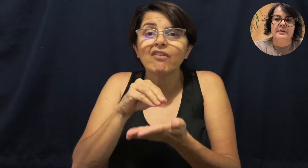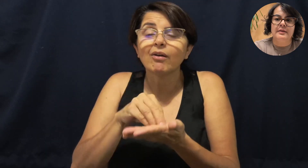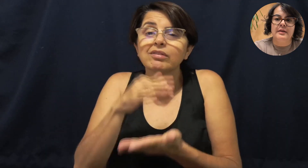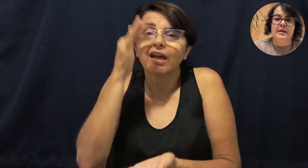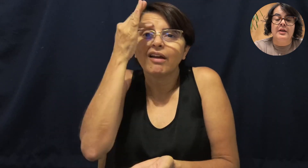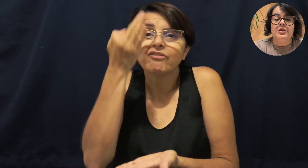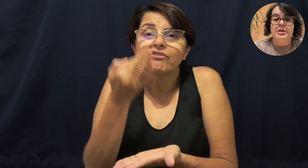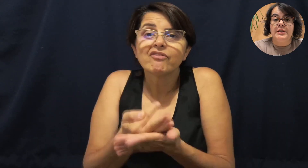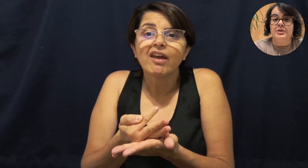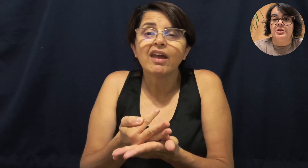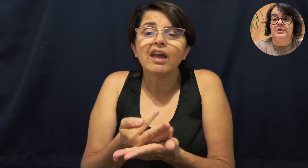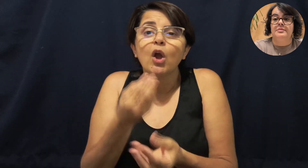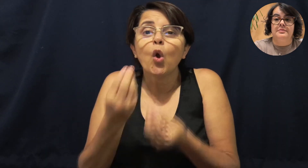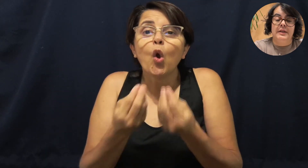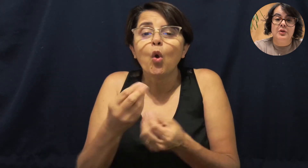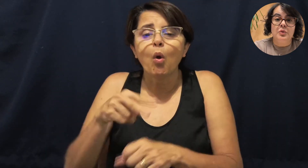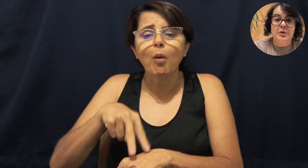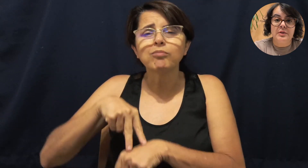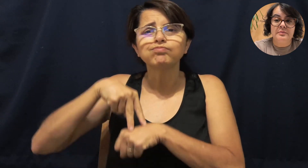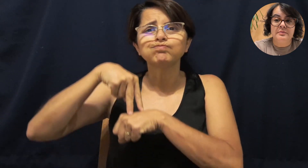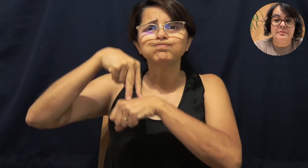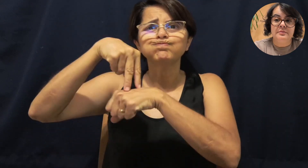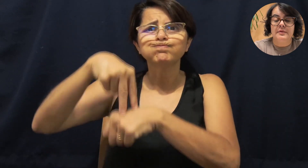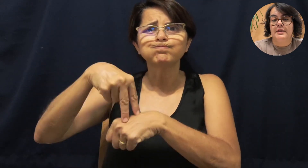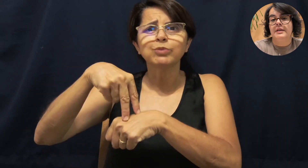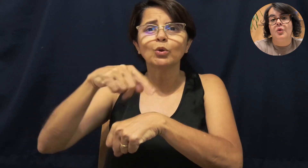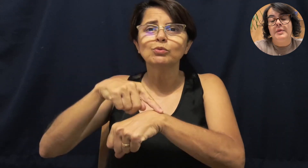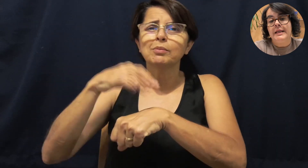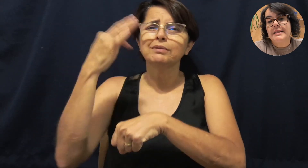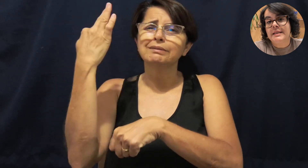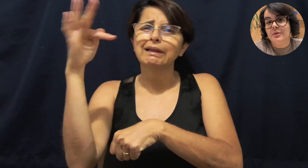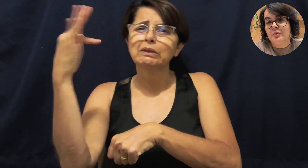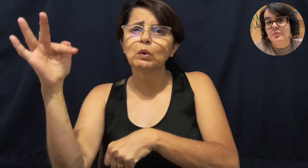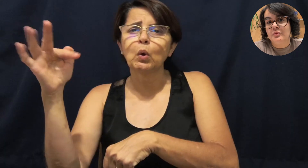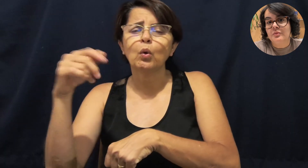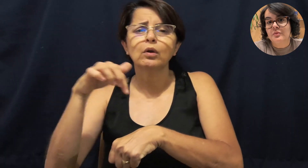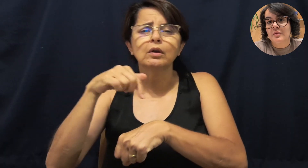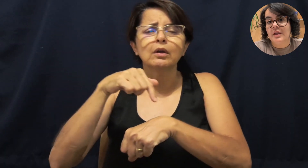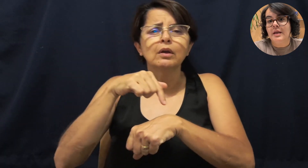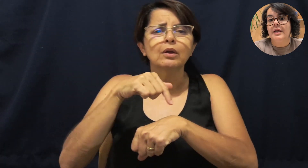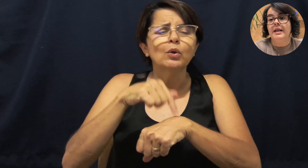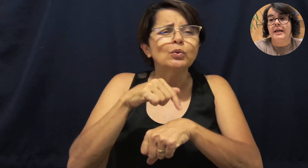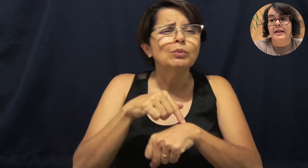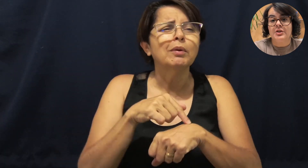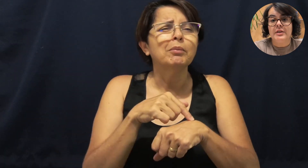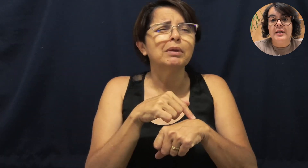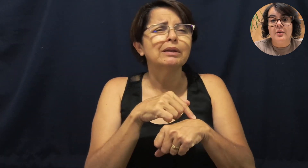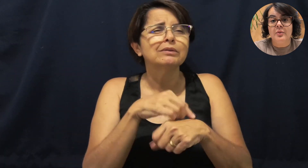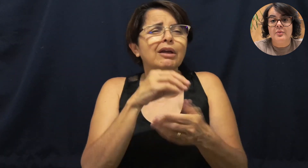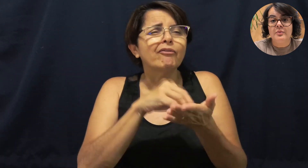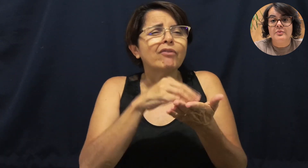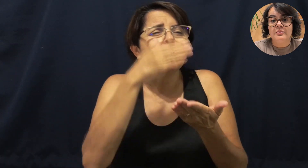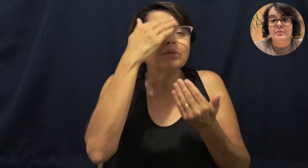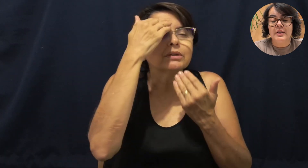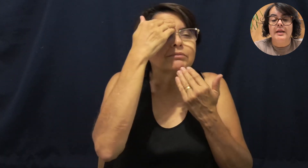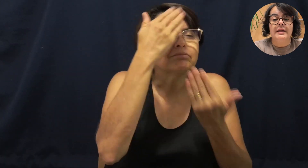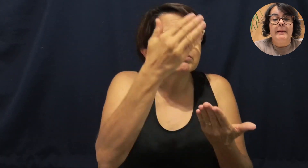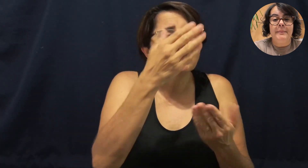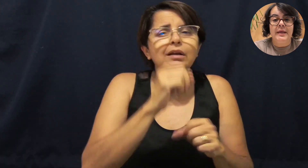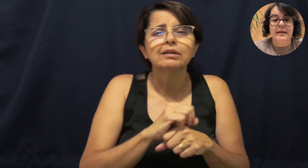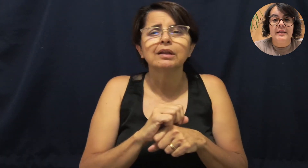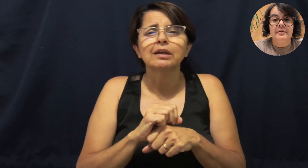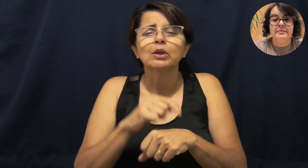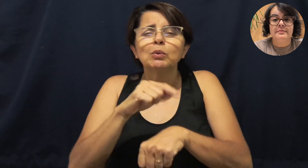pé diante da dor, da humilhação, da ingratidão,